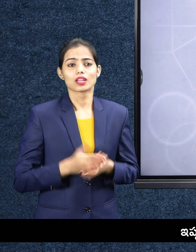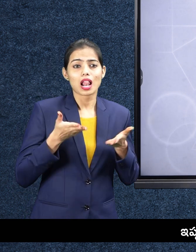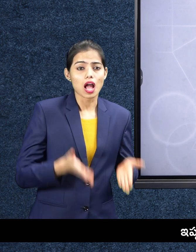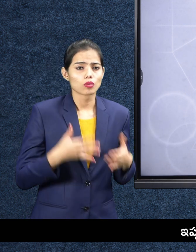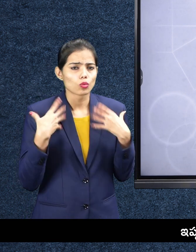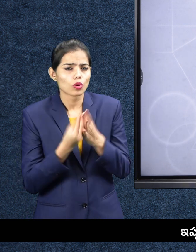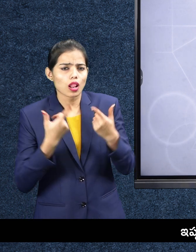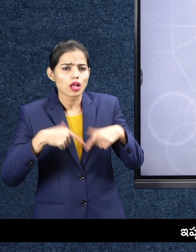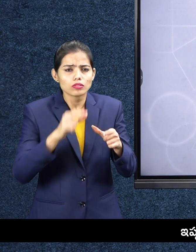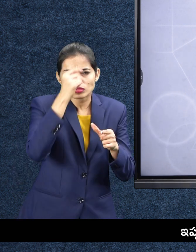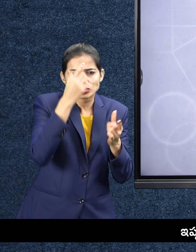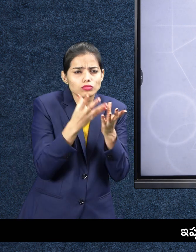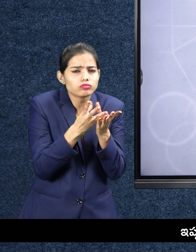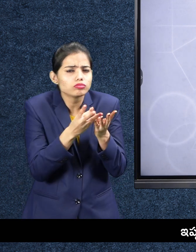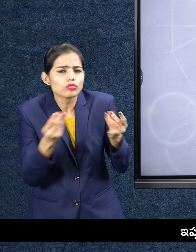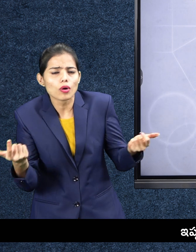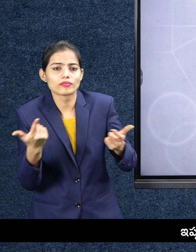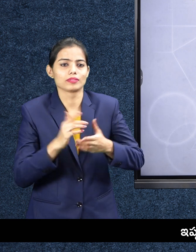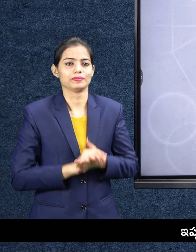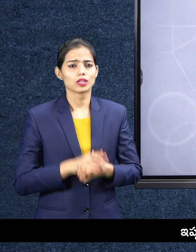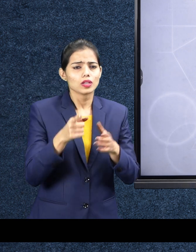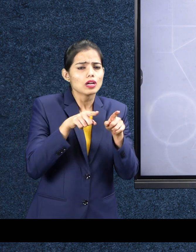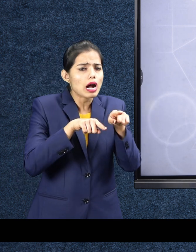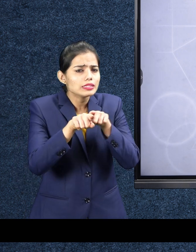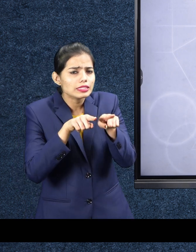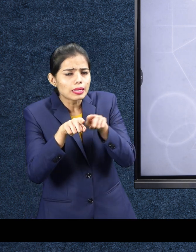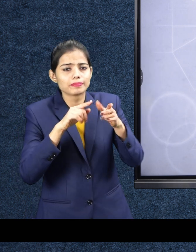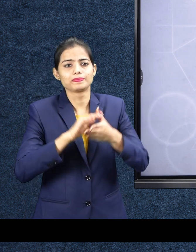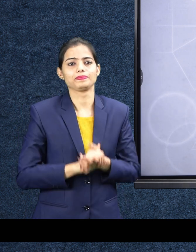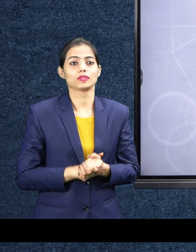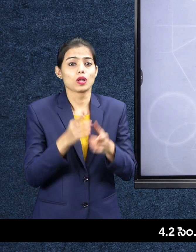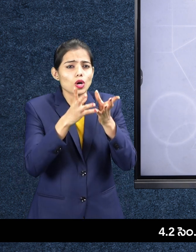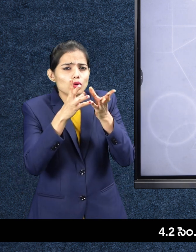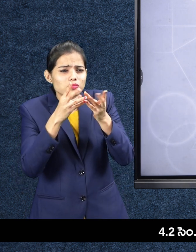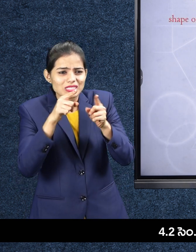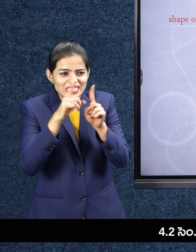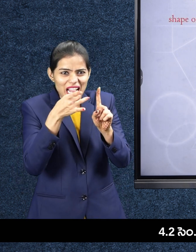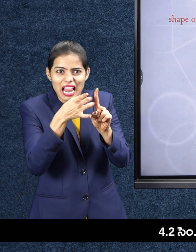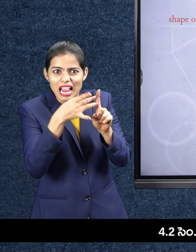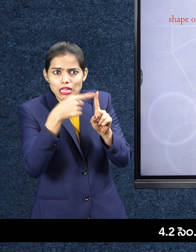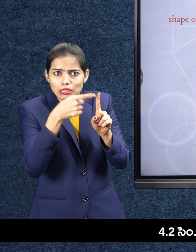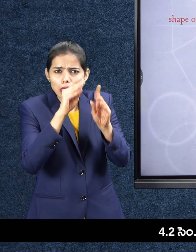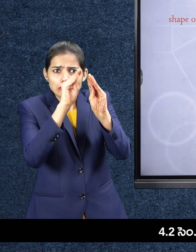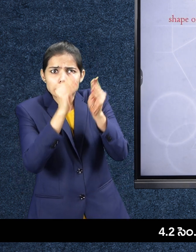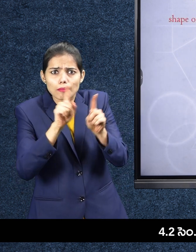ఇప్పుడు మనం ఒక సమస్యని పరిష్కరిద్దాం. ఉదాహరణకి 4.2 సెంటీమీటర్స్ వ్యాసార్థం